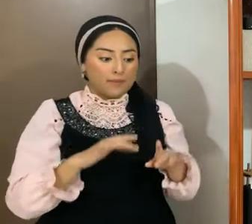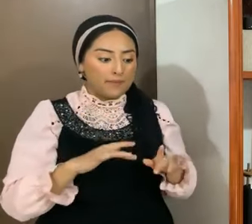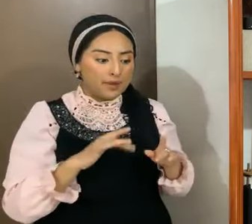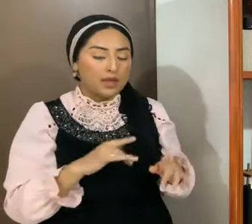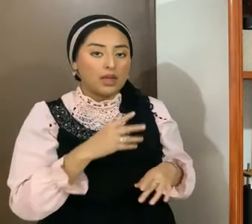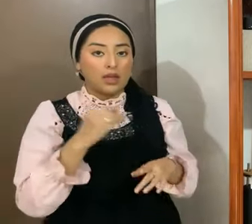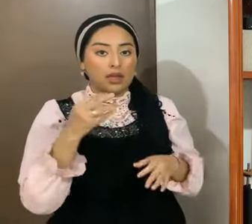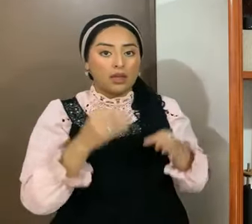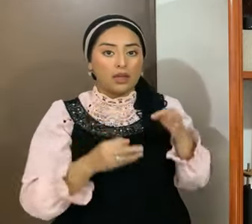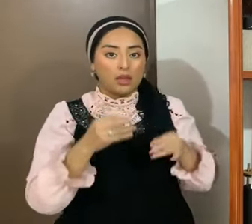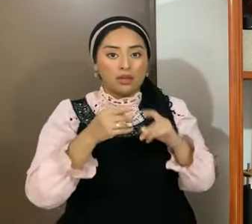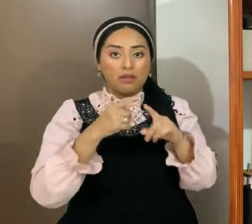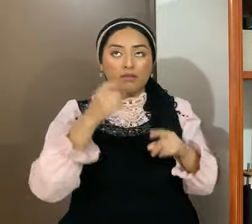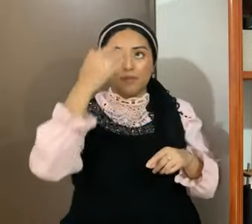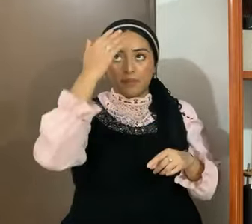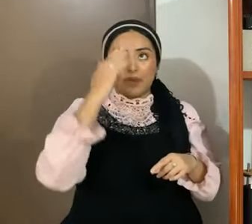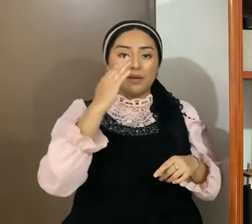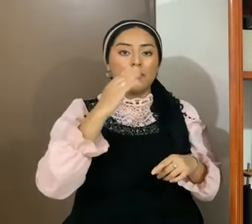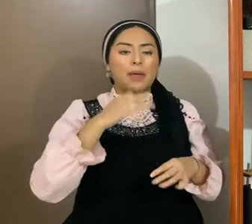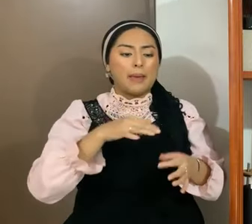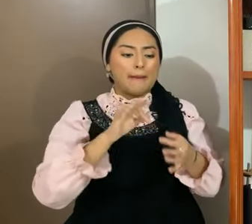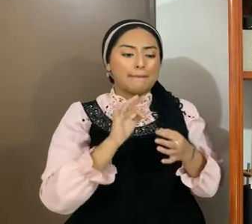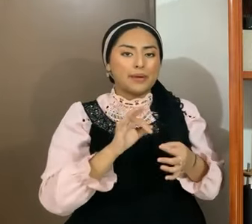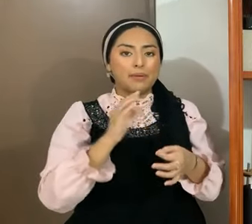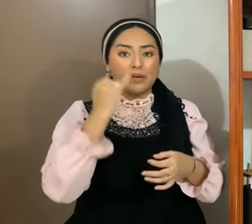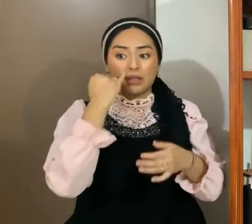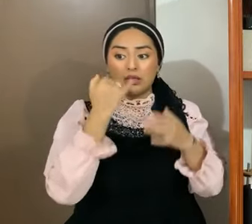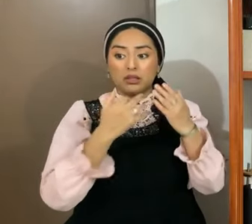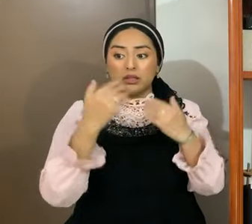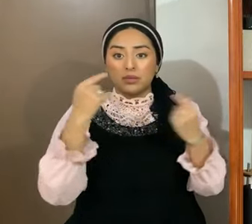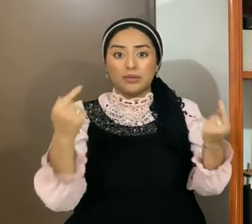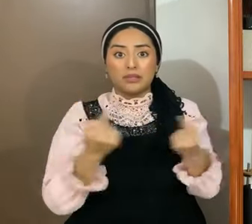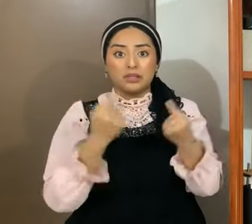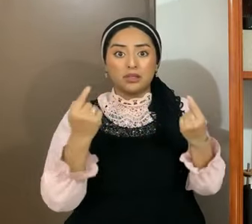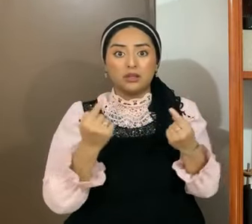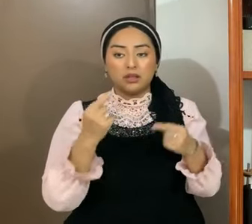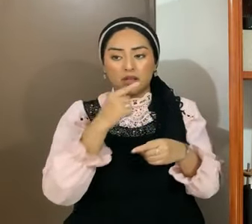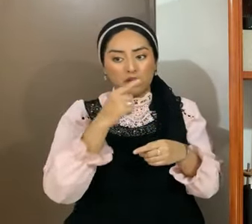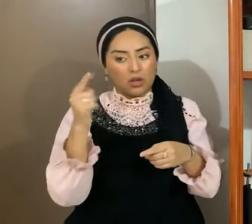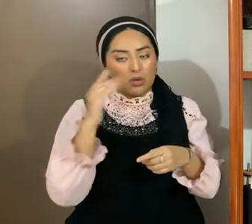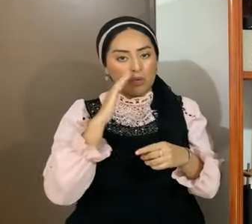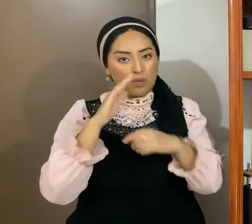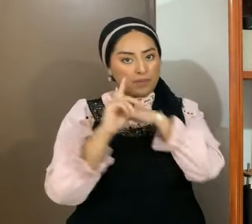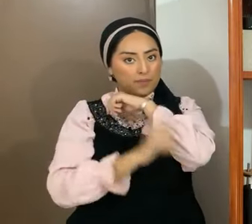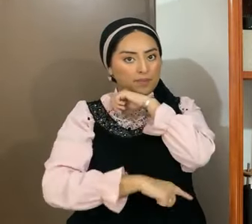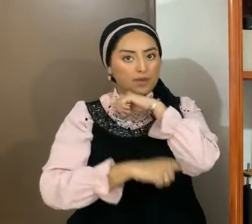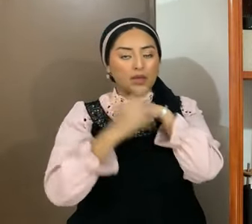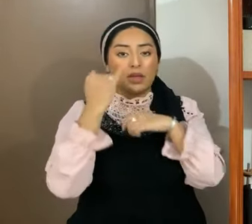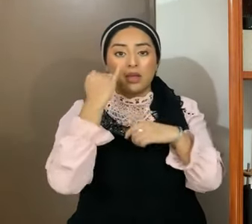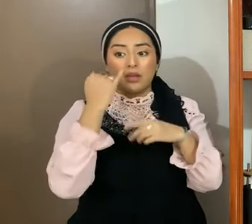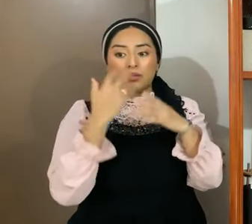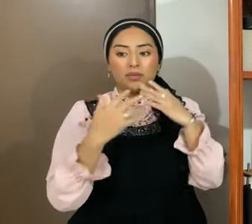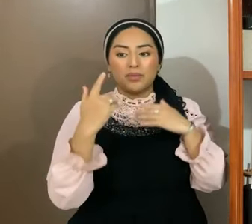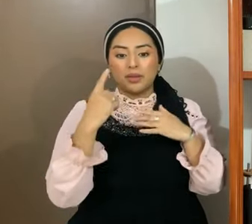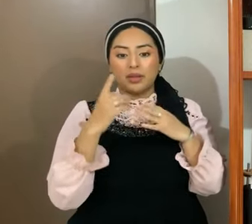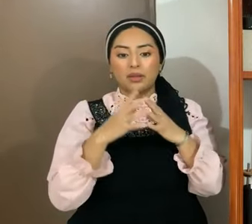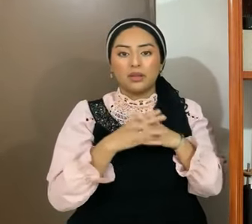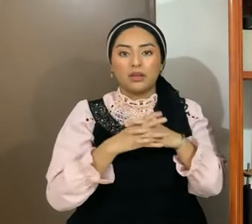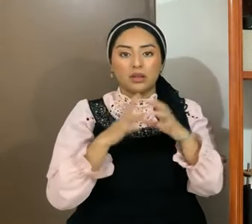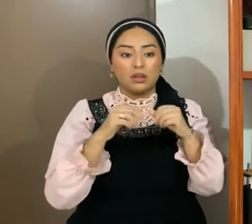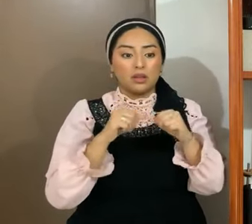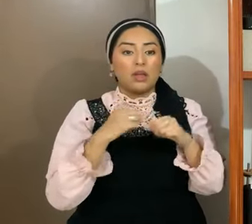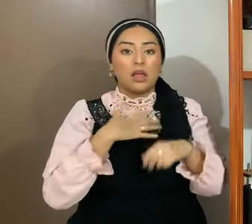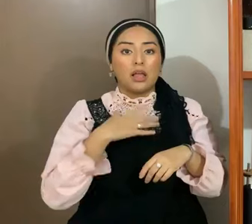y la justicia del Eterno son perfectas. Si alguien peca, merecerá el castigo. Si alguien